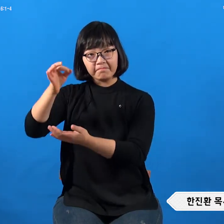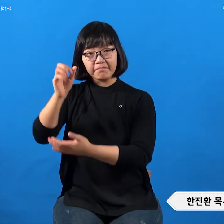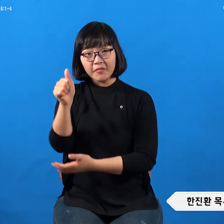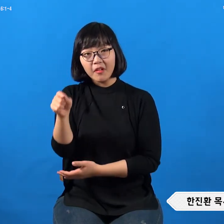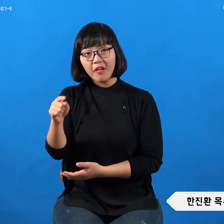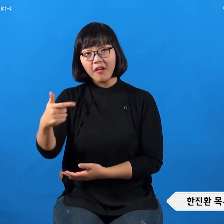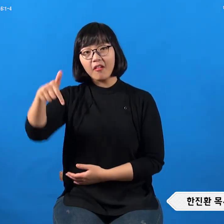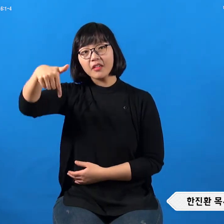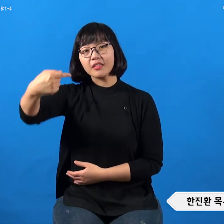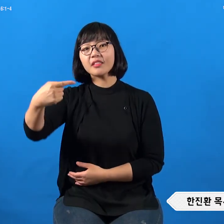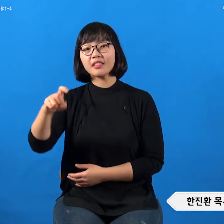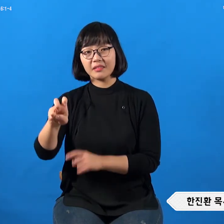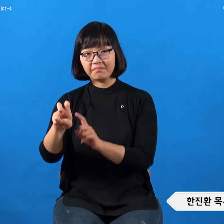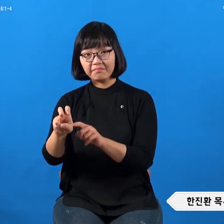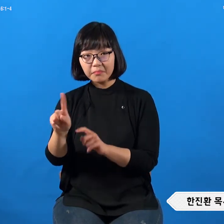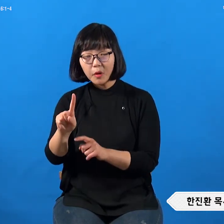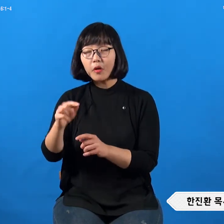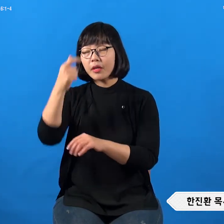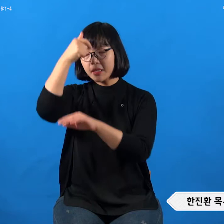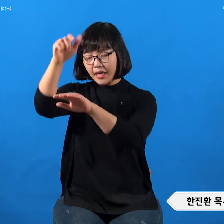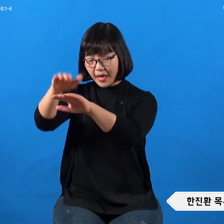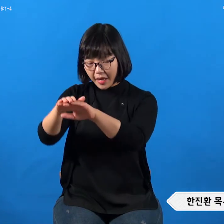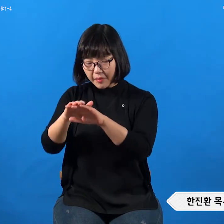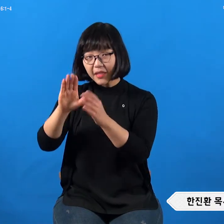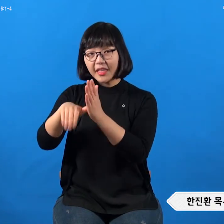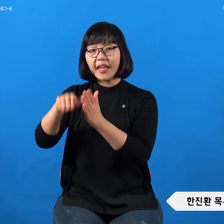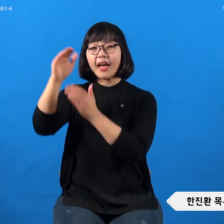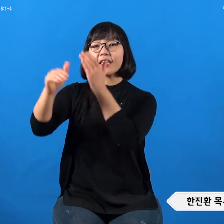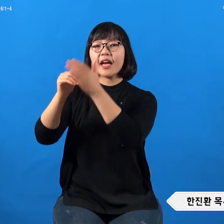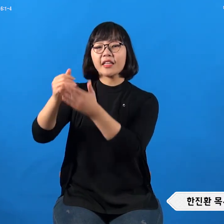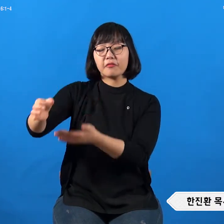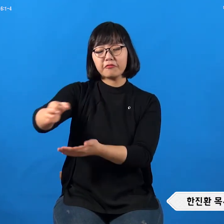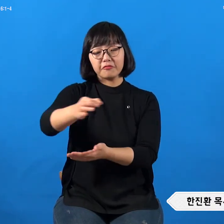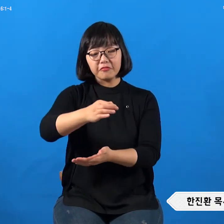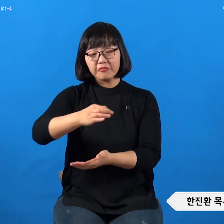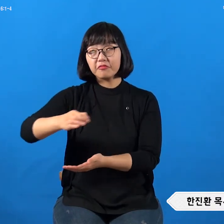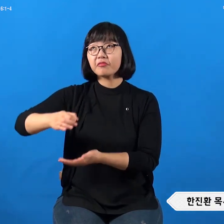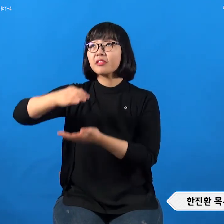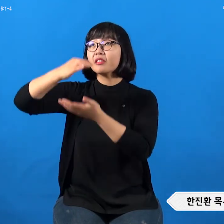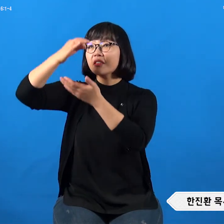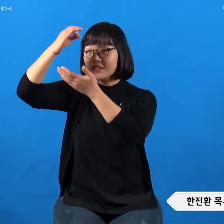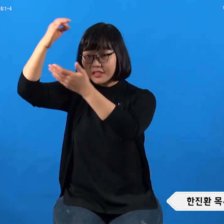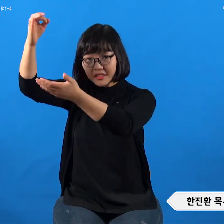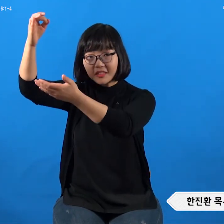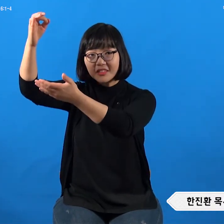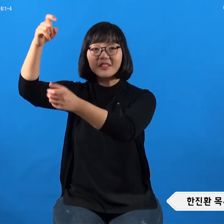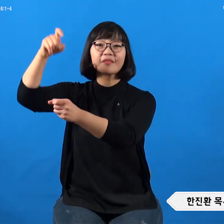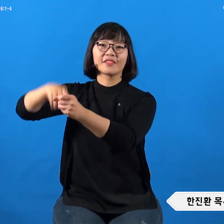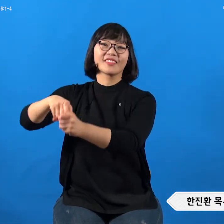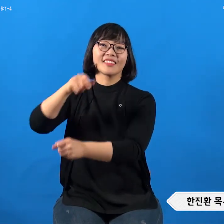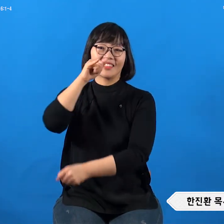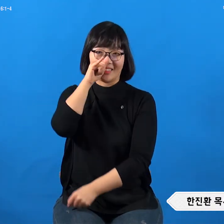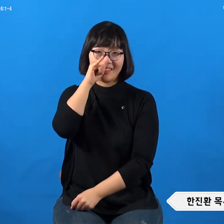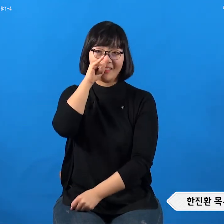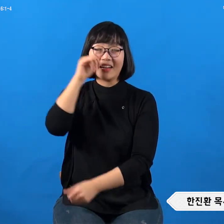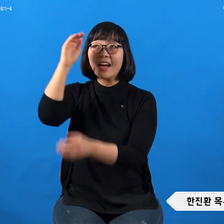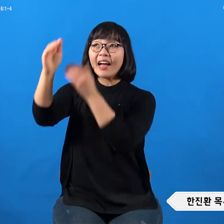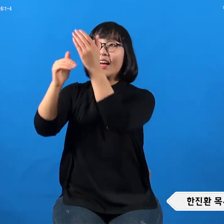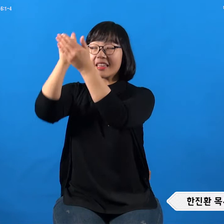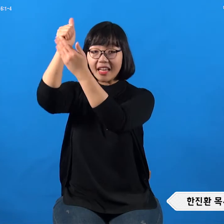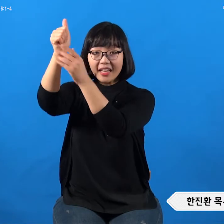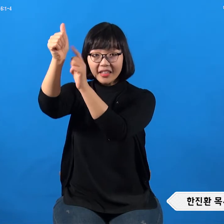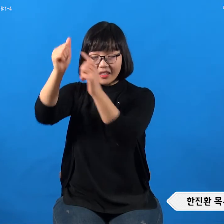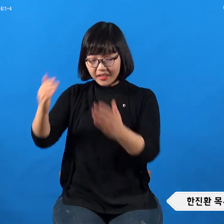예배 시간에 하나님께 바쳐 드리는 것을 말합니다. 그래서 영어로는 offering이라고 합니다.